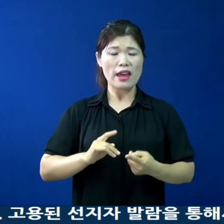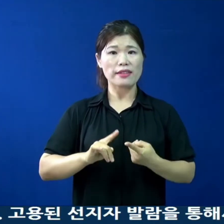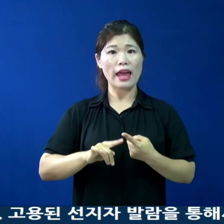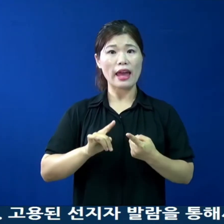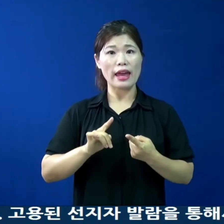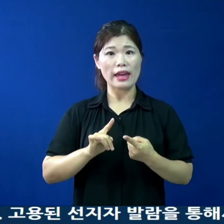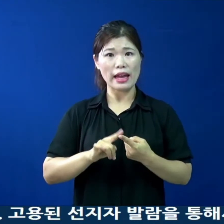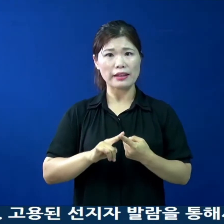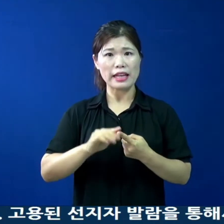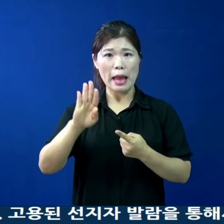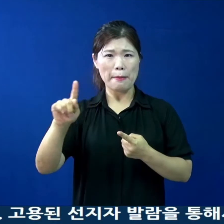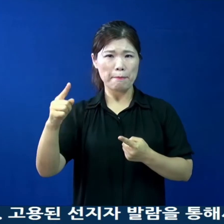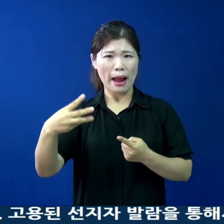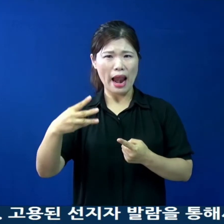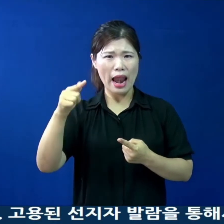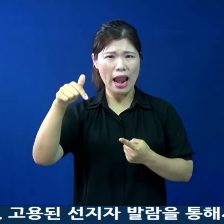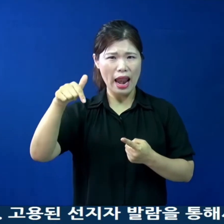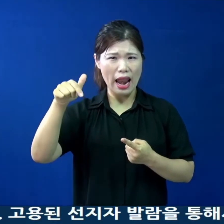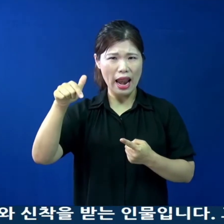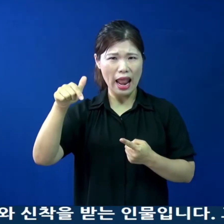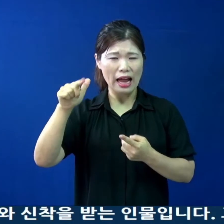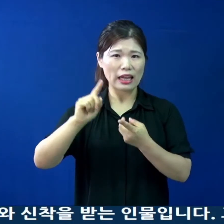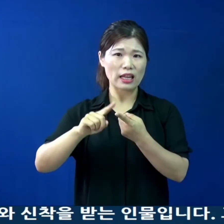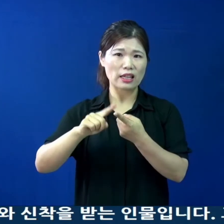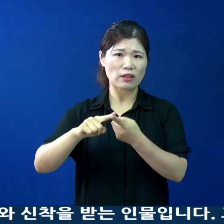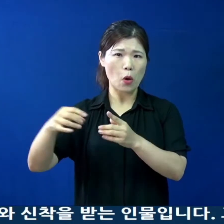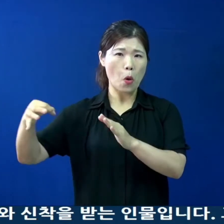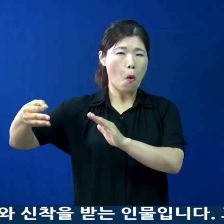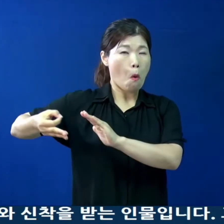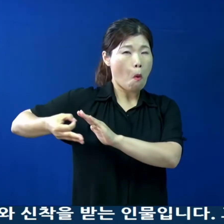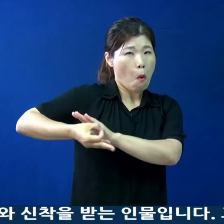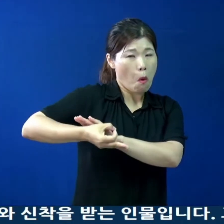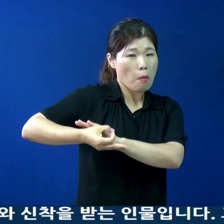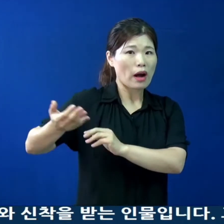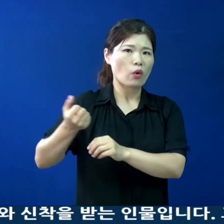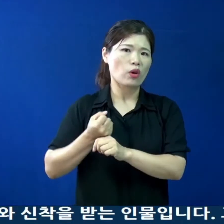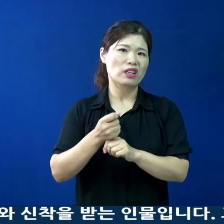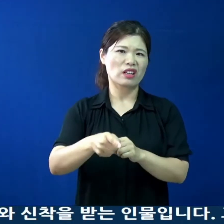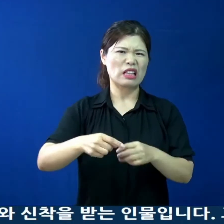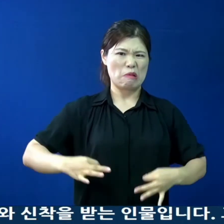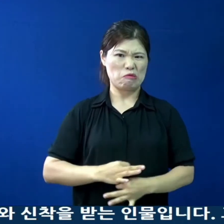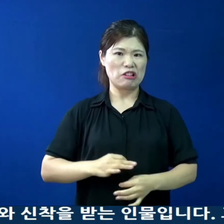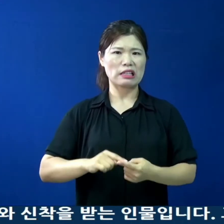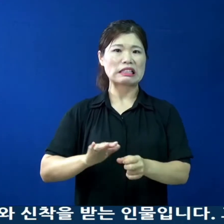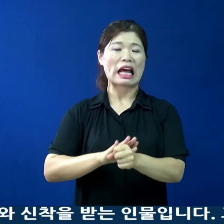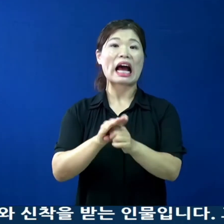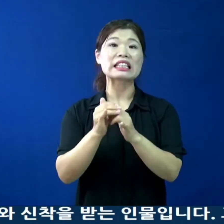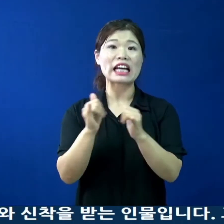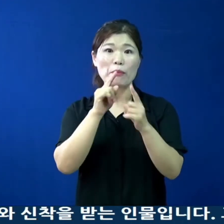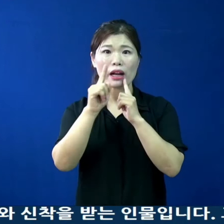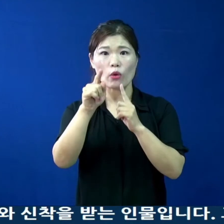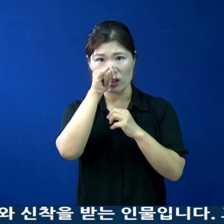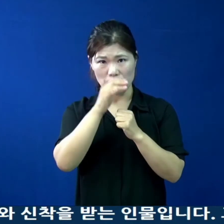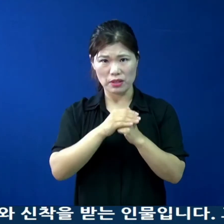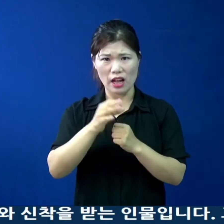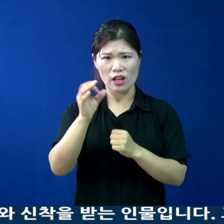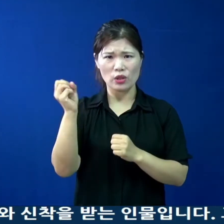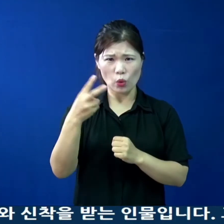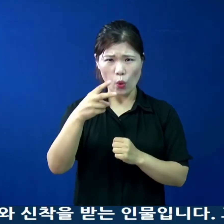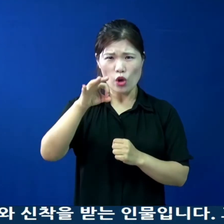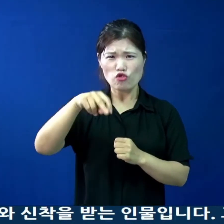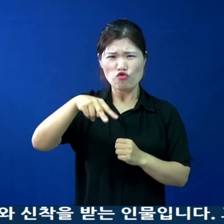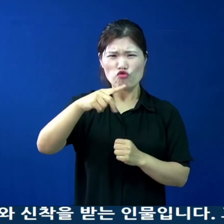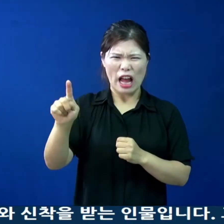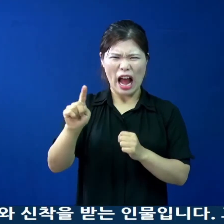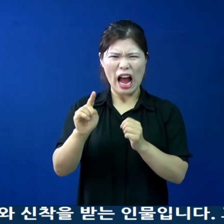발락에게 뇌물을 받고 불의의 삭슬을 통해서 불의의 삭슬을 사랑한 자로, 그리고 유다서에는 어거른지인 길을 갔다고 묘사를